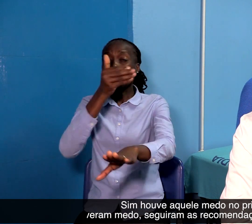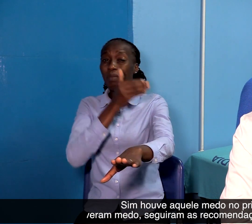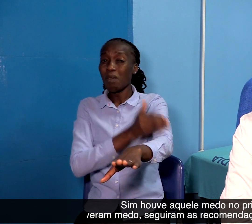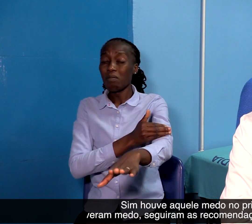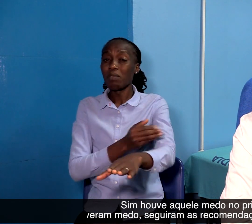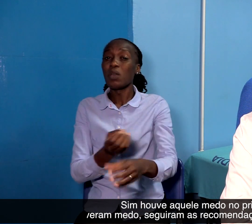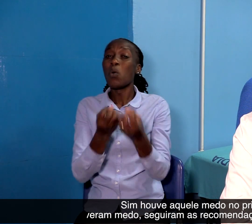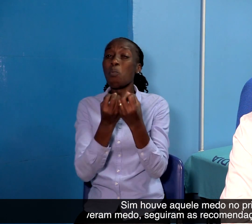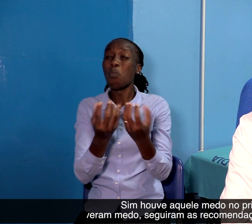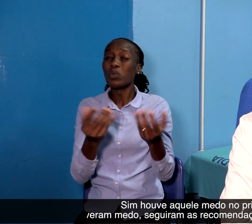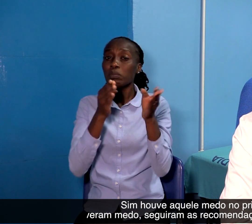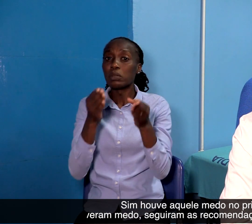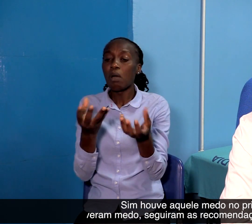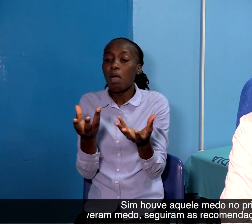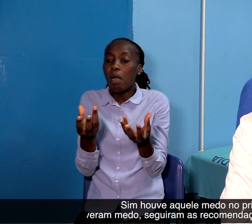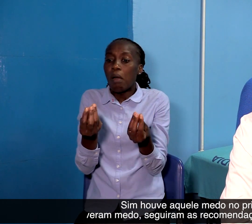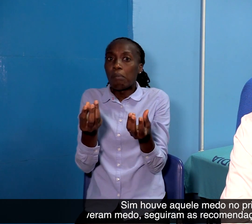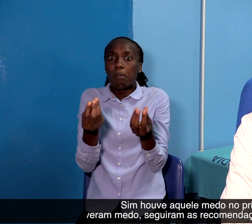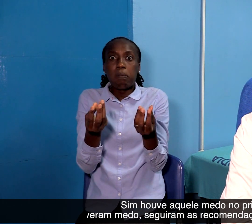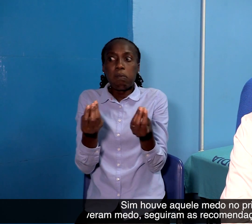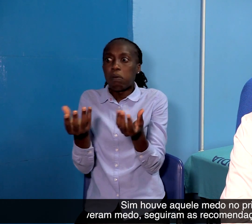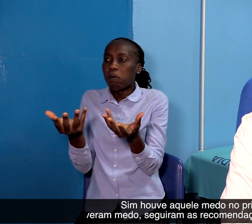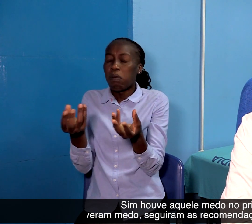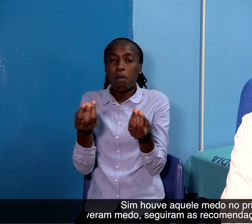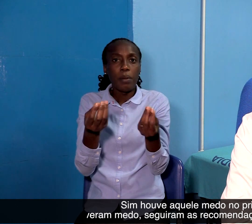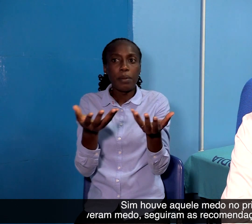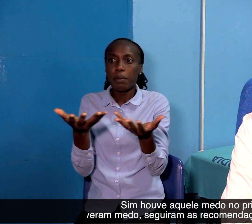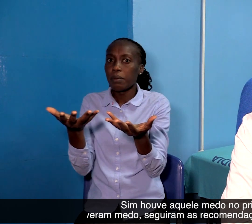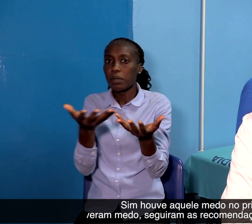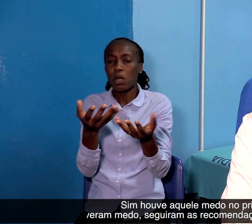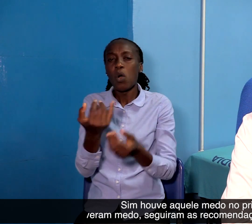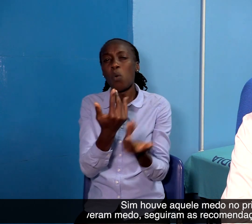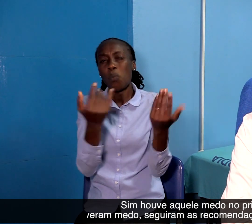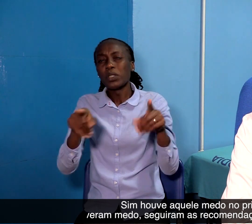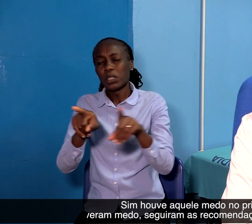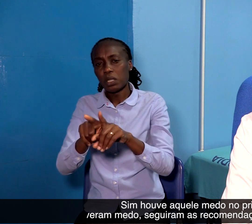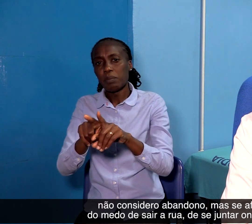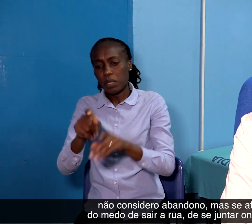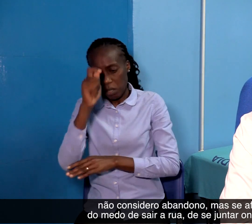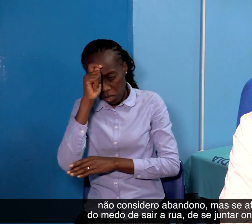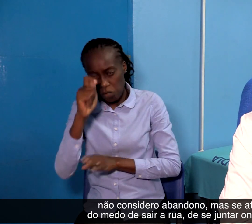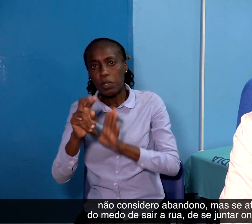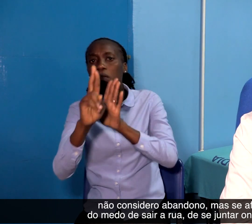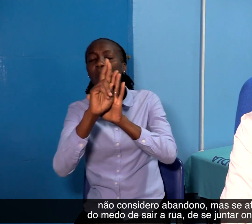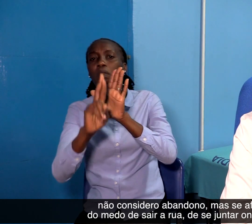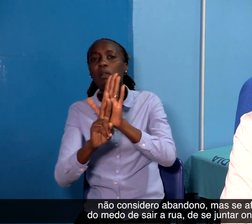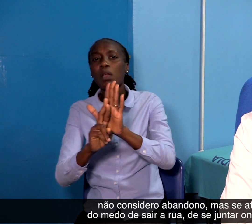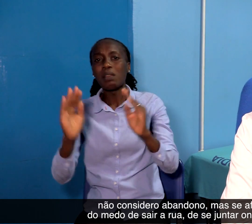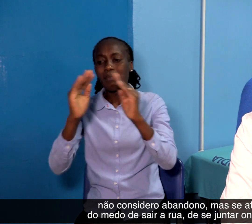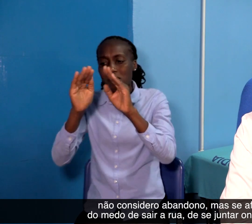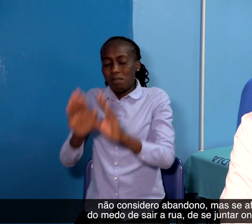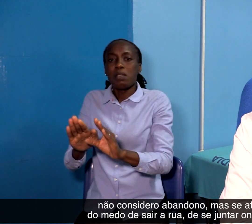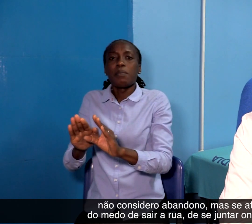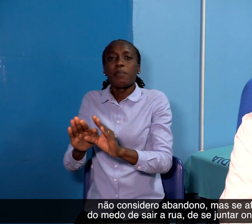muitos tiveram medo e muitos, portanto, seguiam as recomendações, ficaram em casa. Não considero